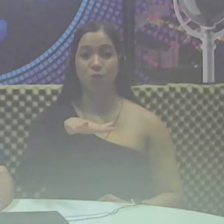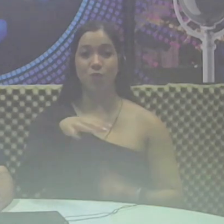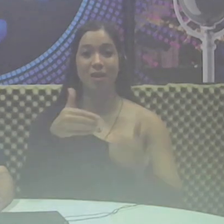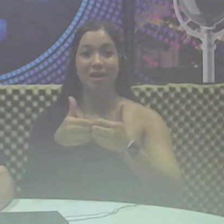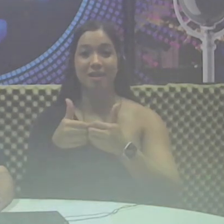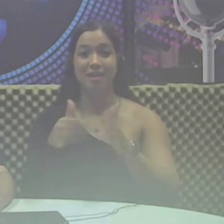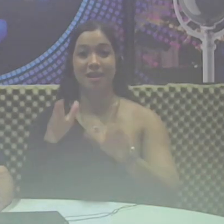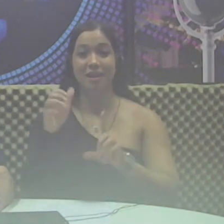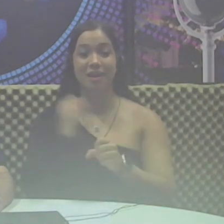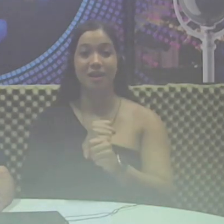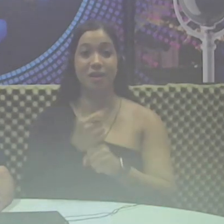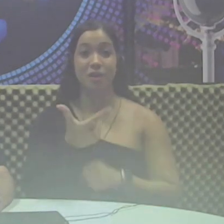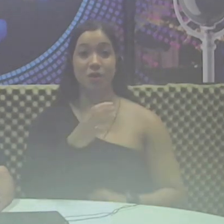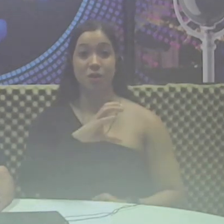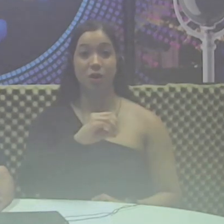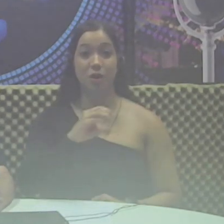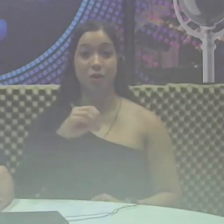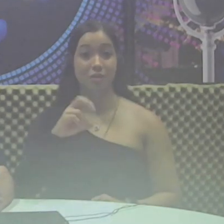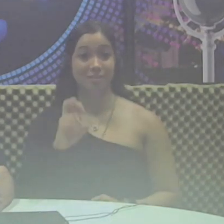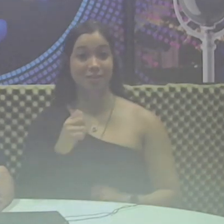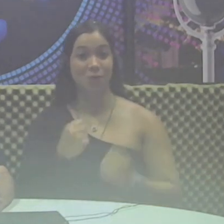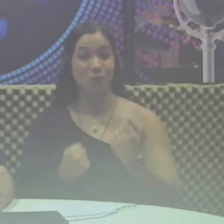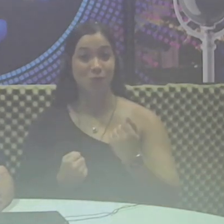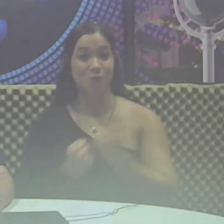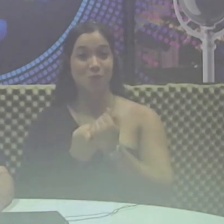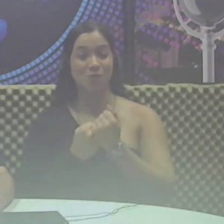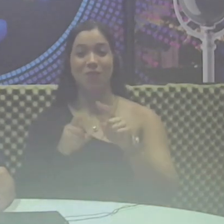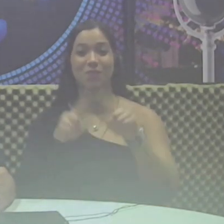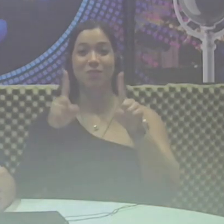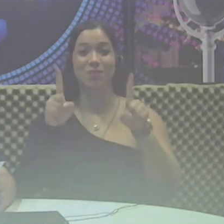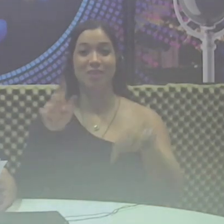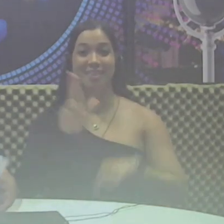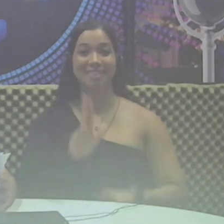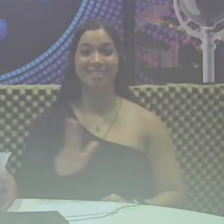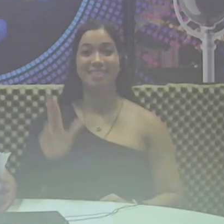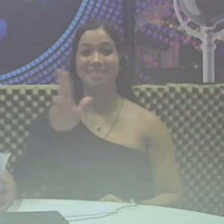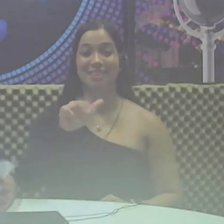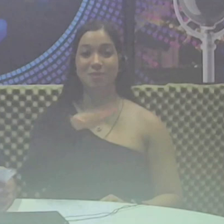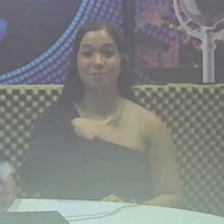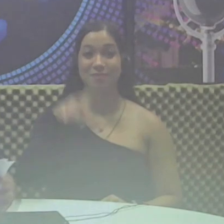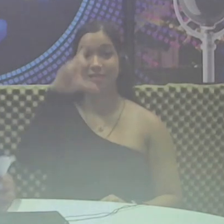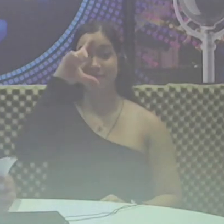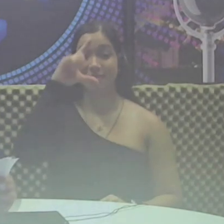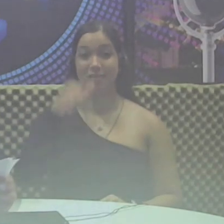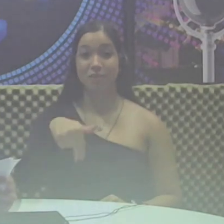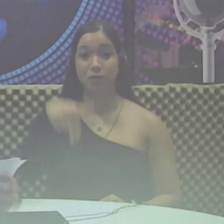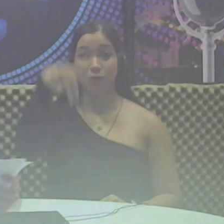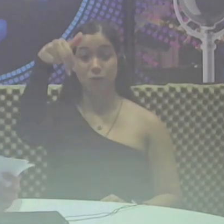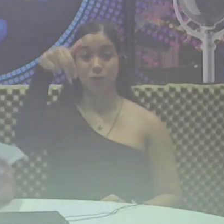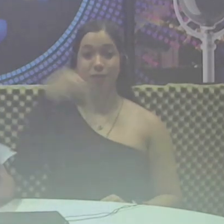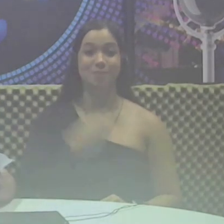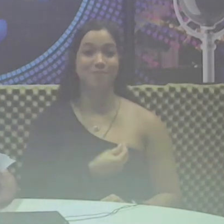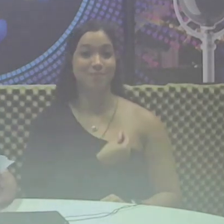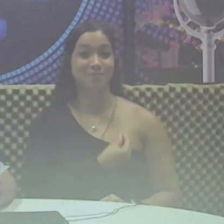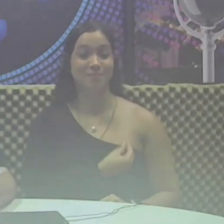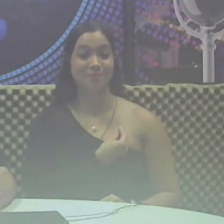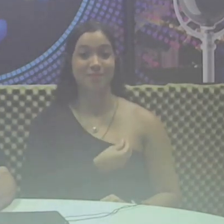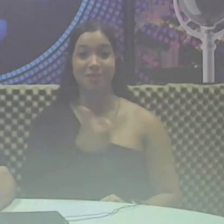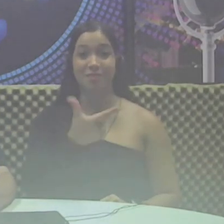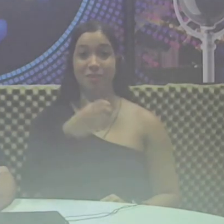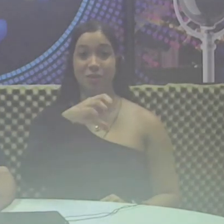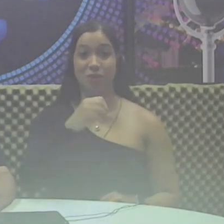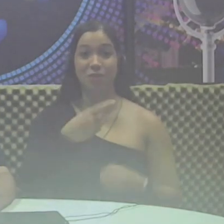em 2005 para oferecer suporte aos trabalhadores de Uberlândia e região do Triângulo Norte, com presença em